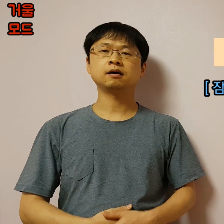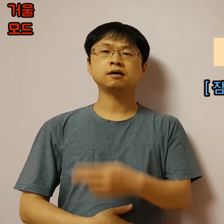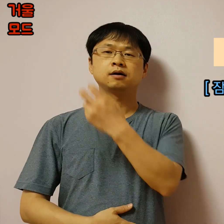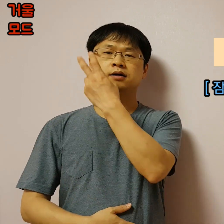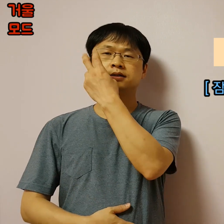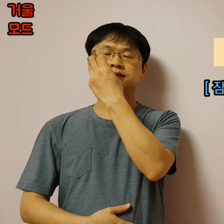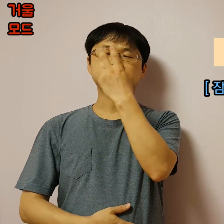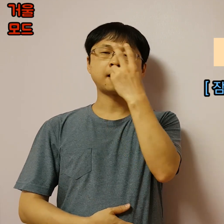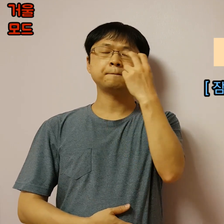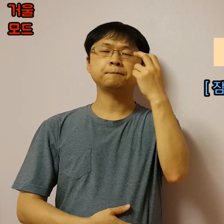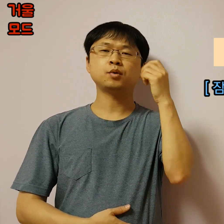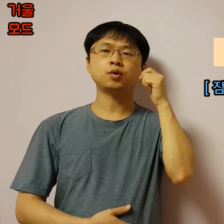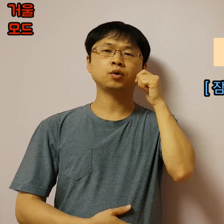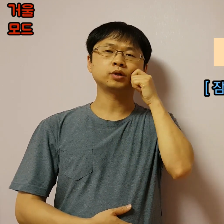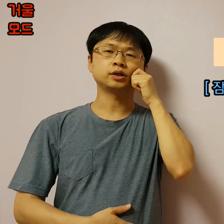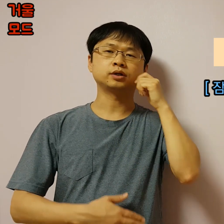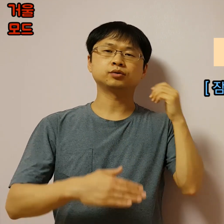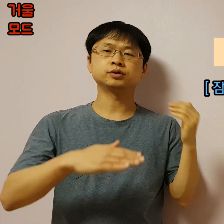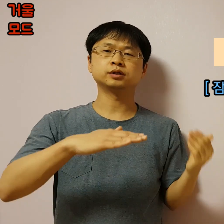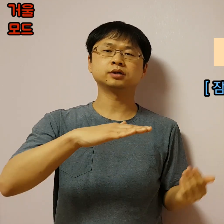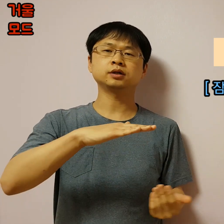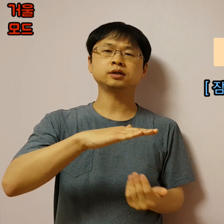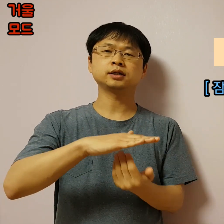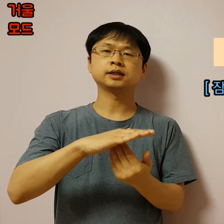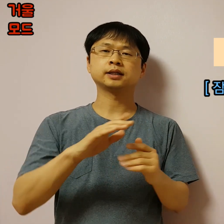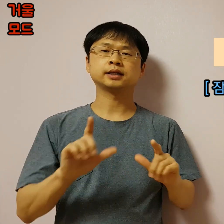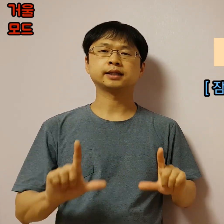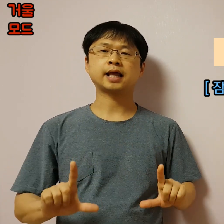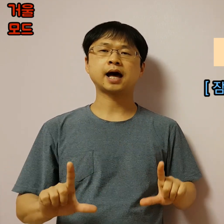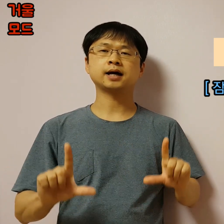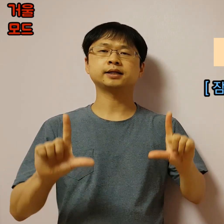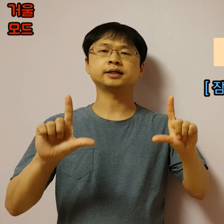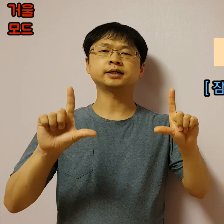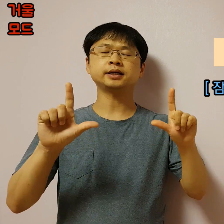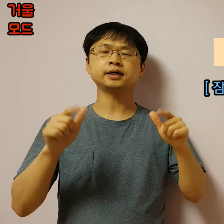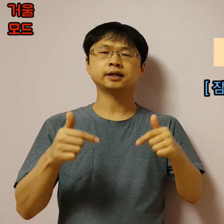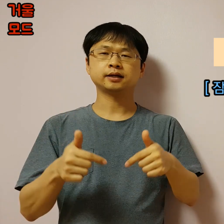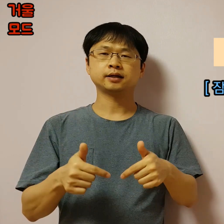그래서 잠 못 이루는 날이